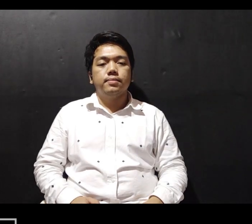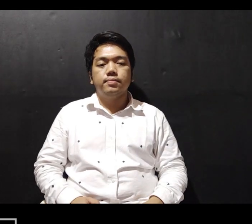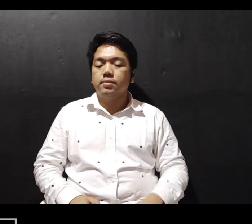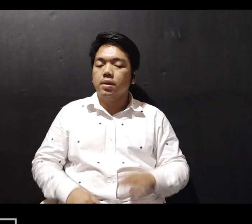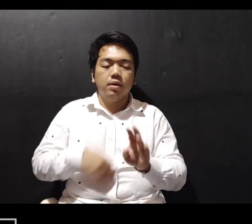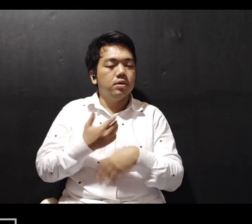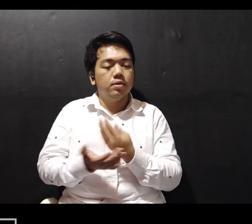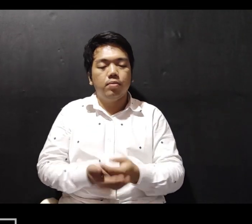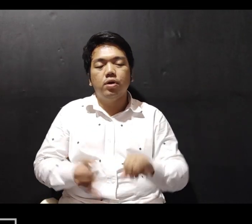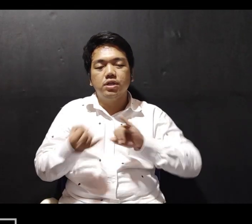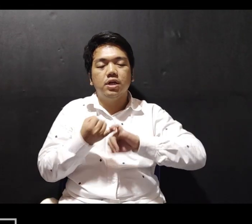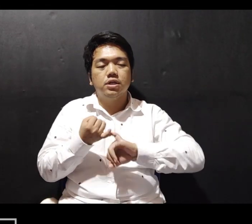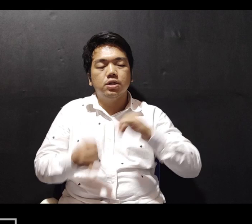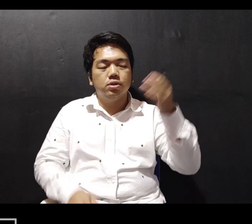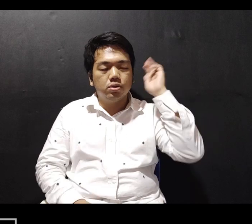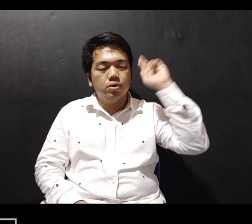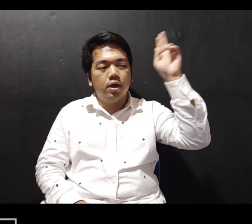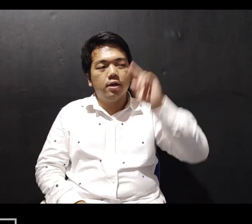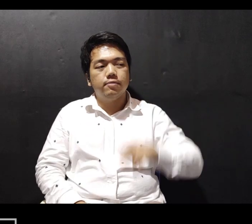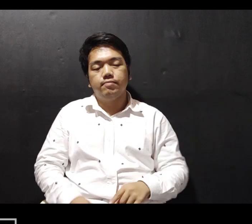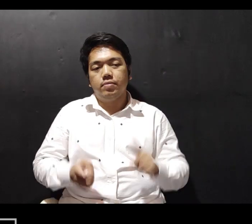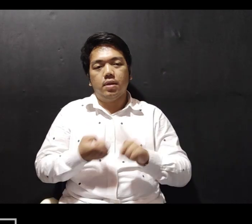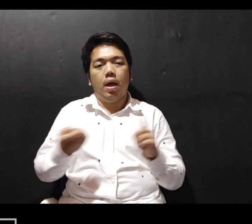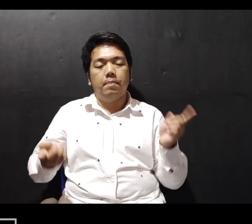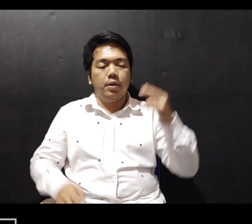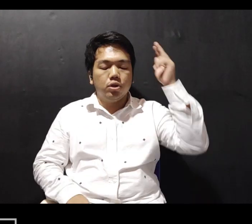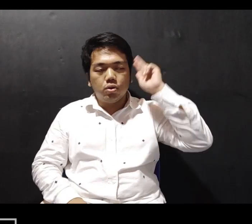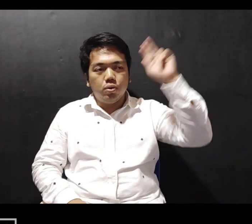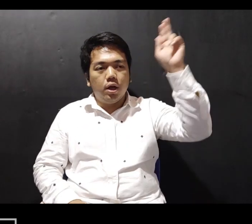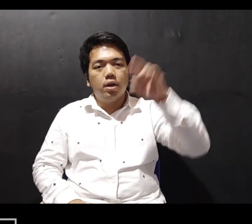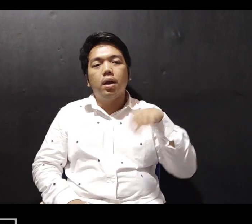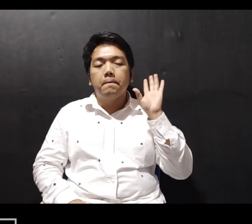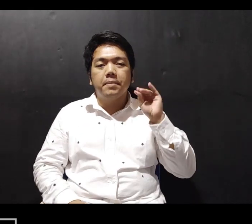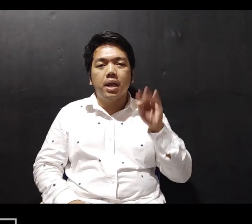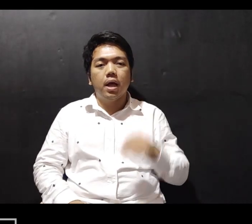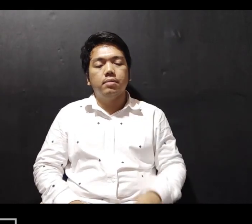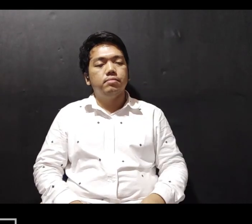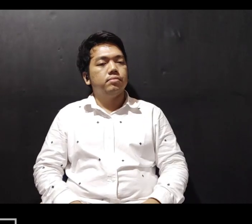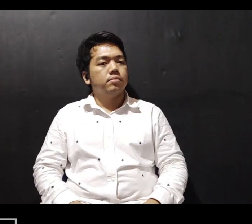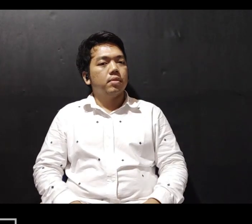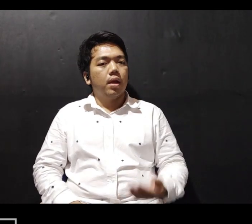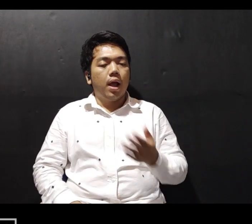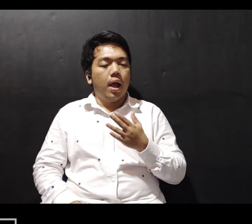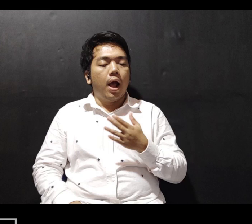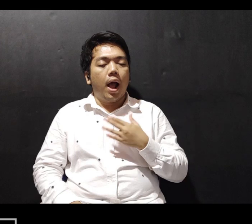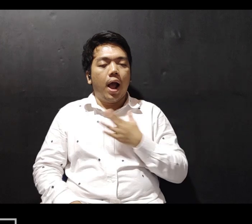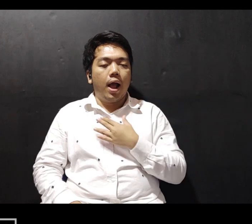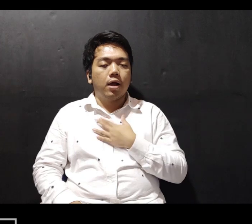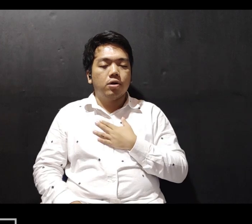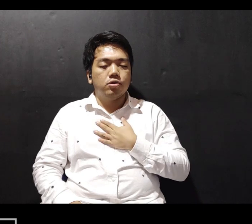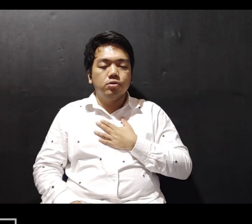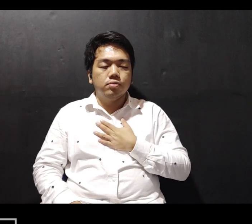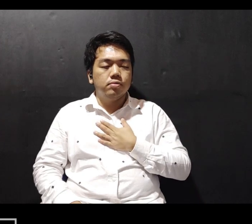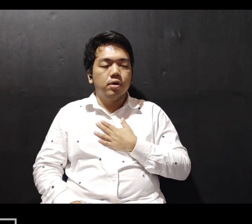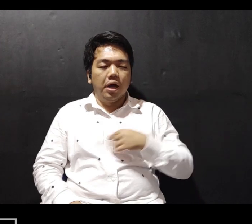Tuhan ingin berkata kepada engkau, hai anakku, aku masih ingat janjiku ke dalam hidupmu. Izinkan aku